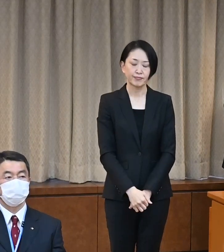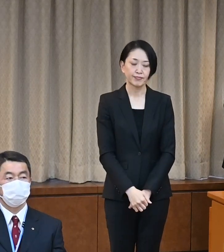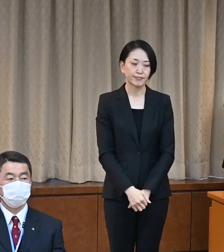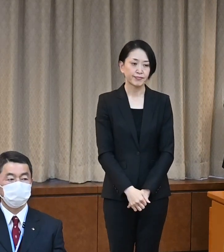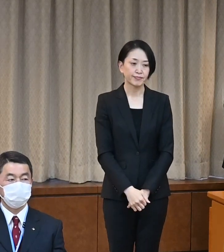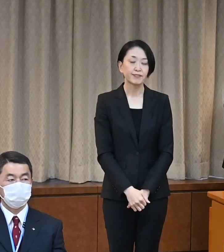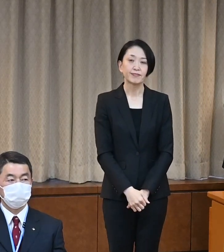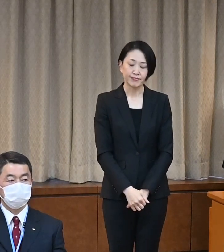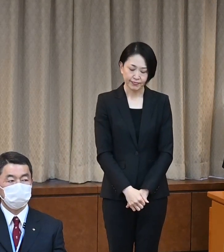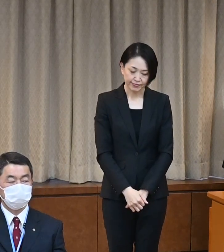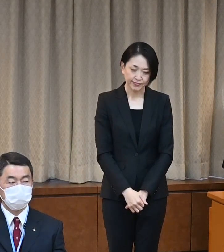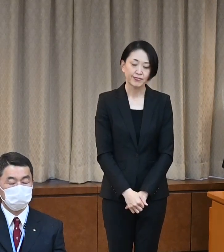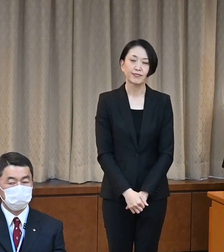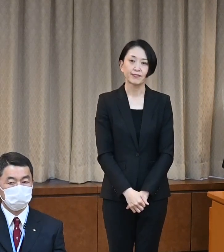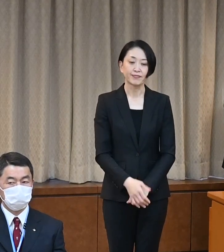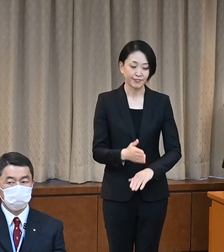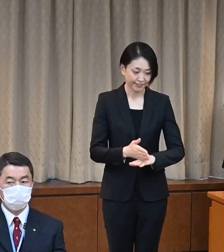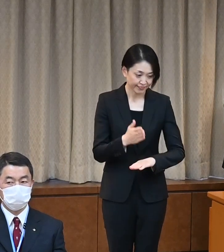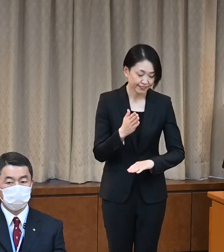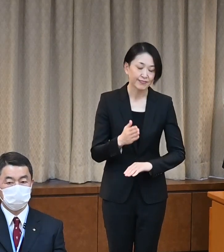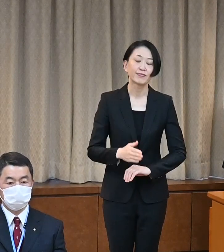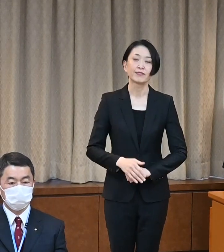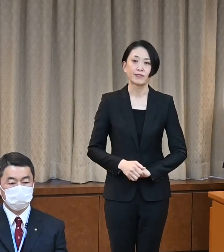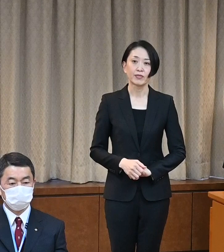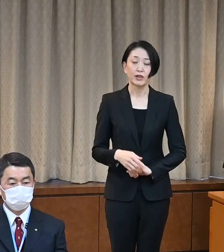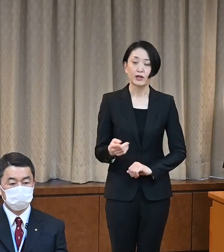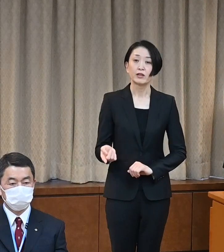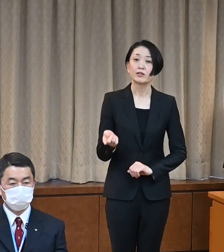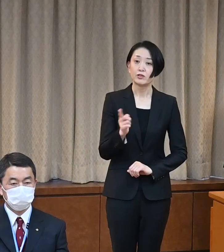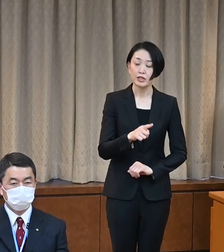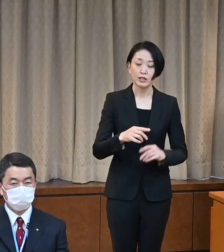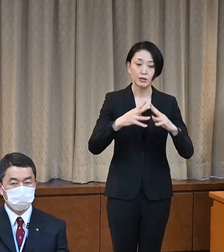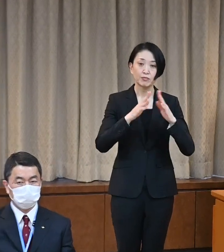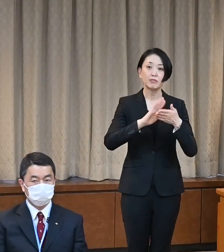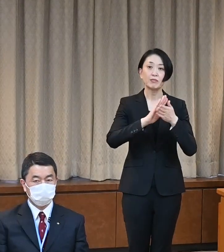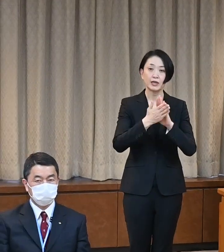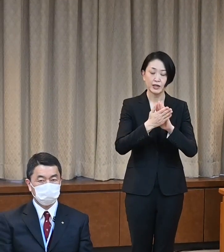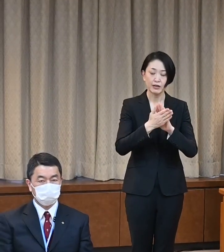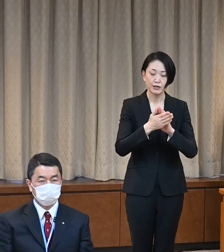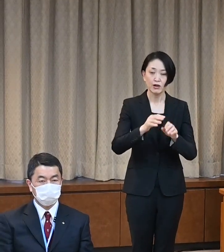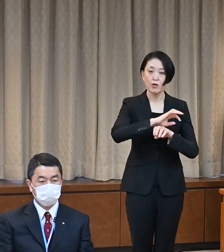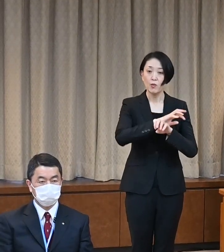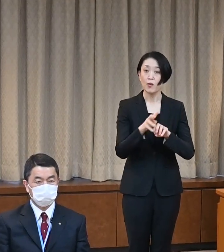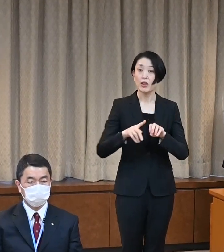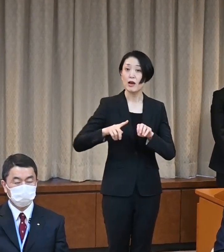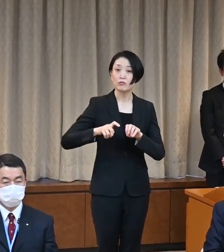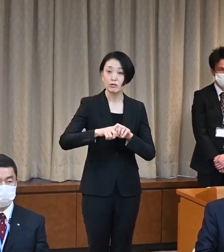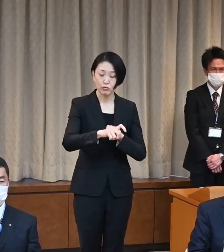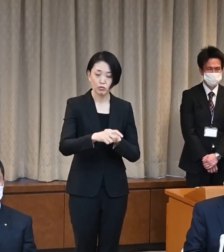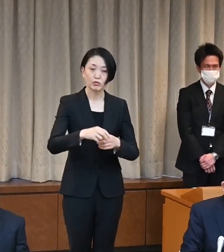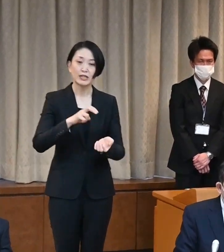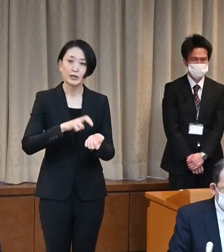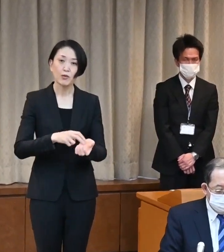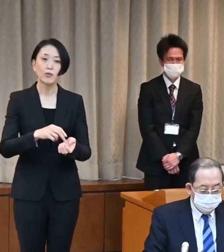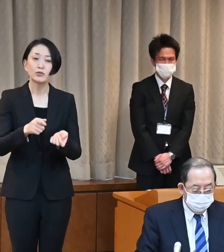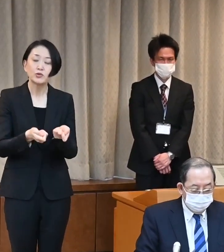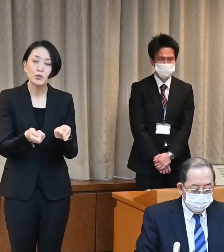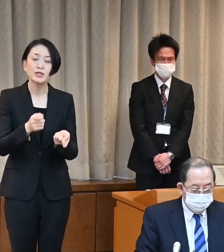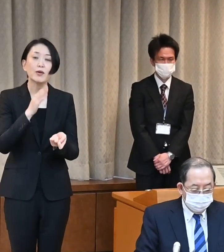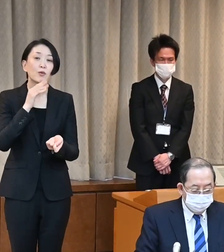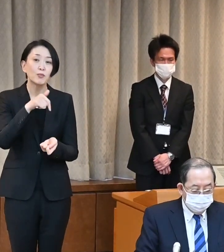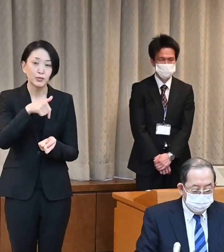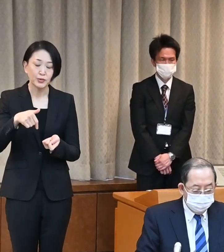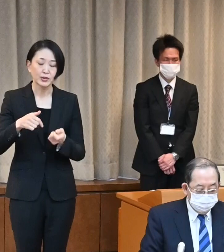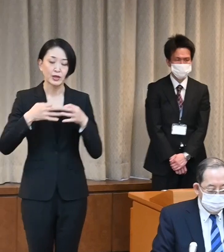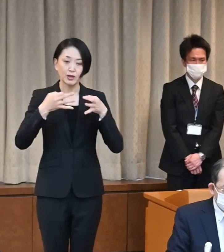はい、ありがとうございました。次に宮城県新型コロナウイルス医療調整本部、富